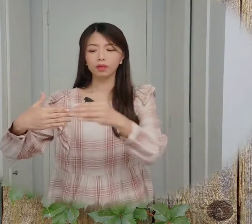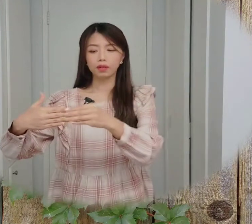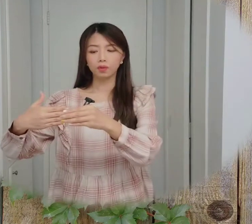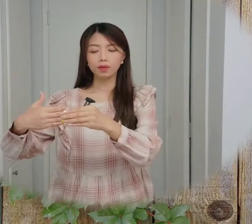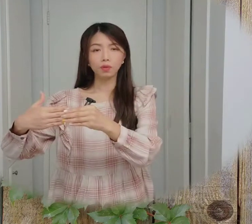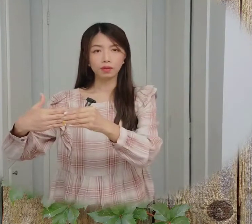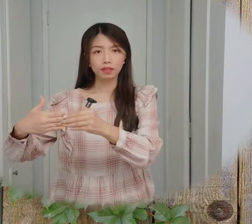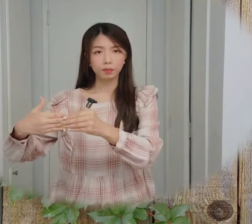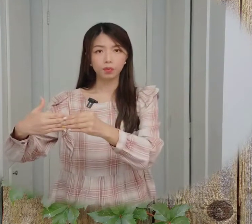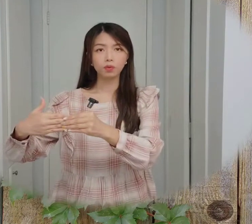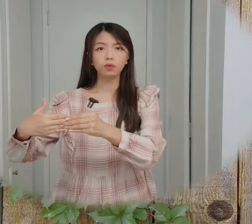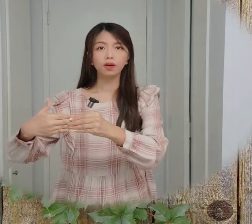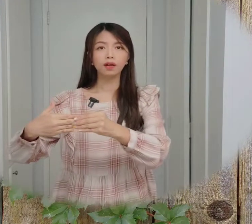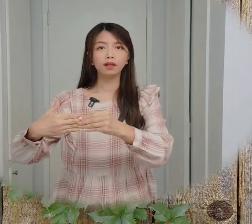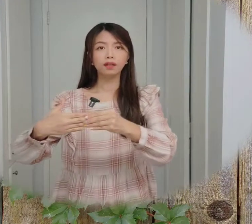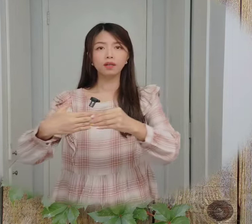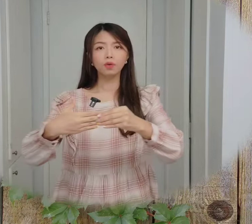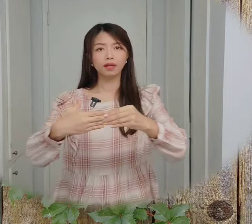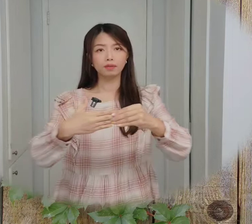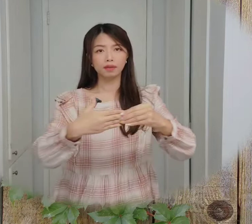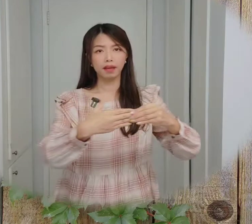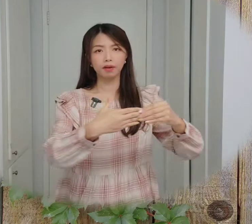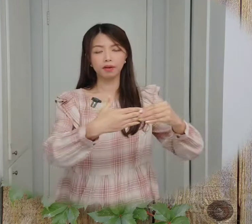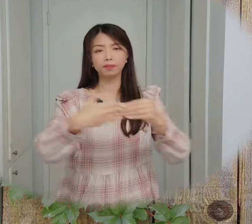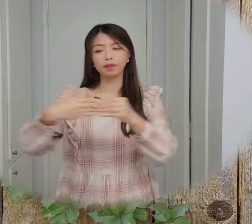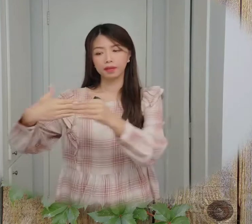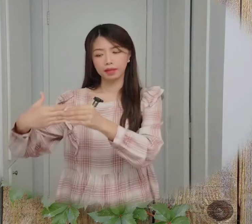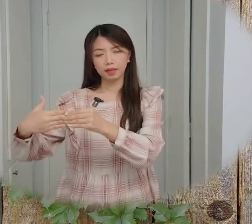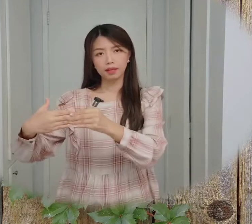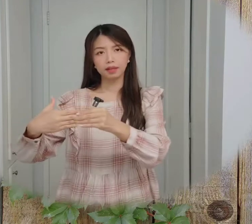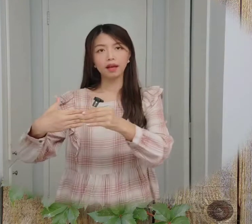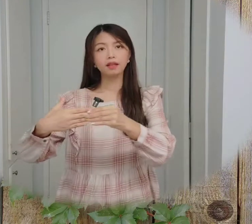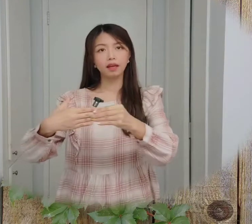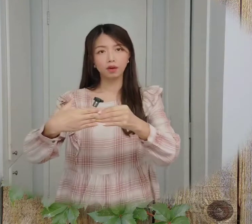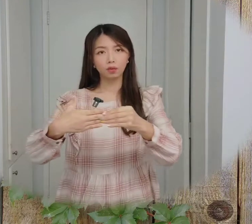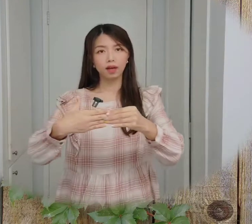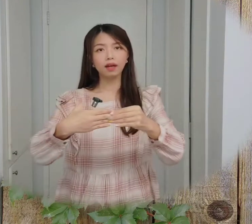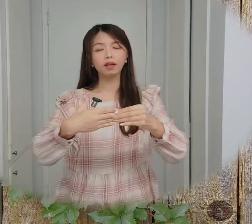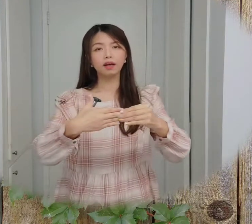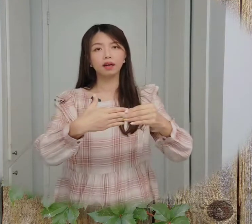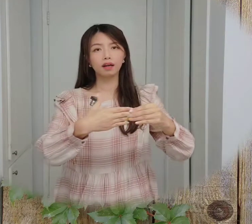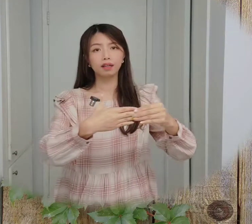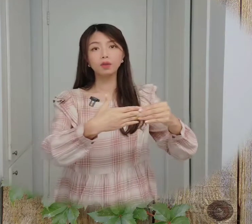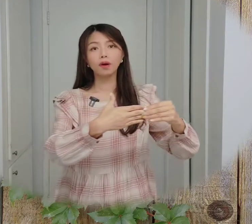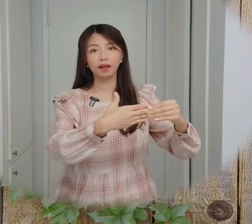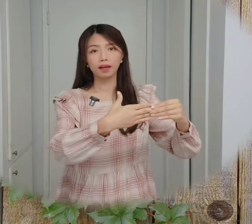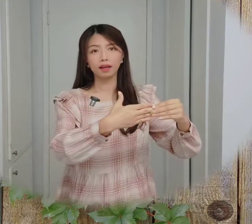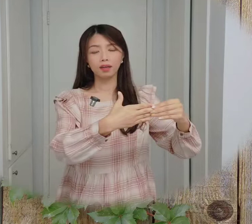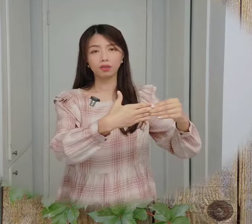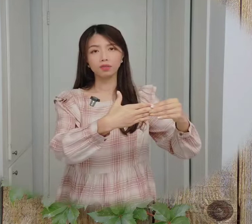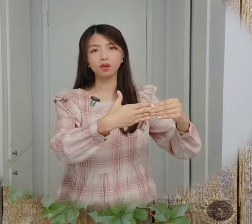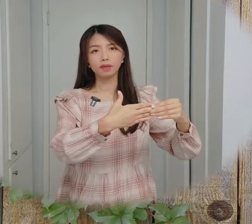손으로 이 왼손 끝을 잡고 끌고 가시면 돼요. 이끌다, 데려오다,